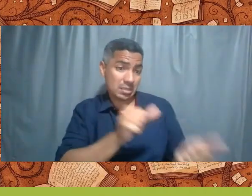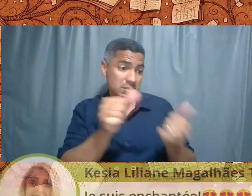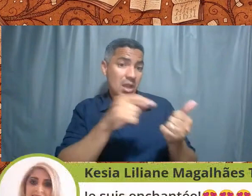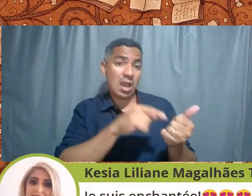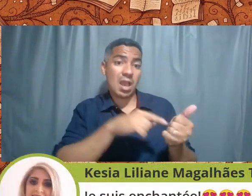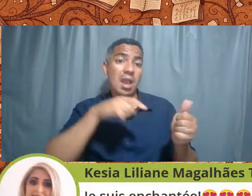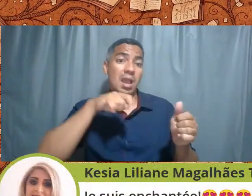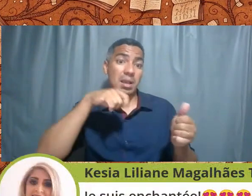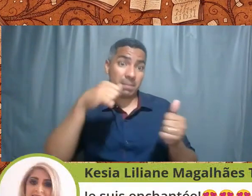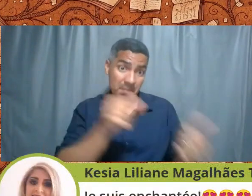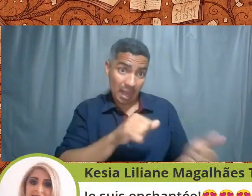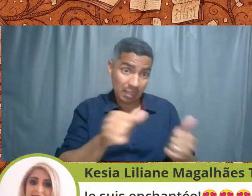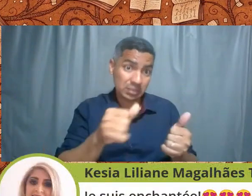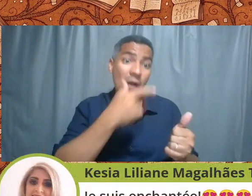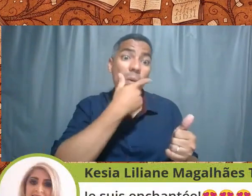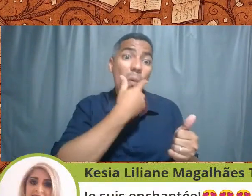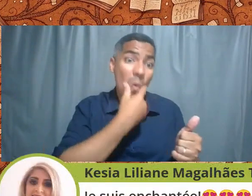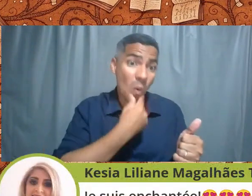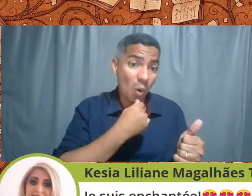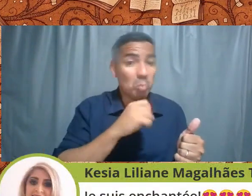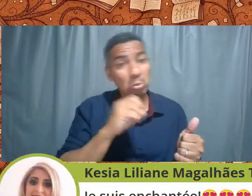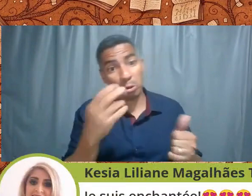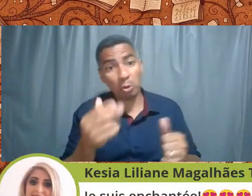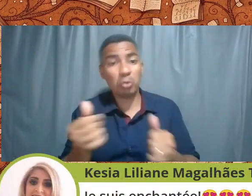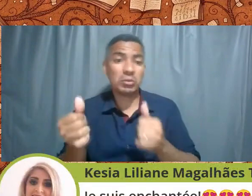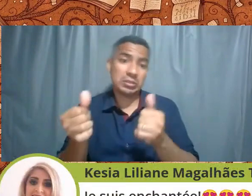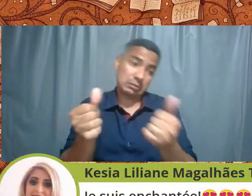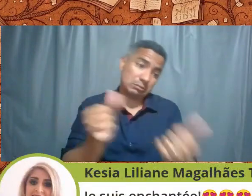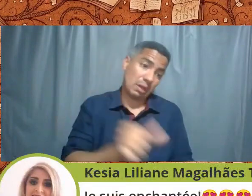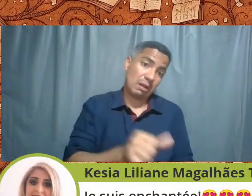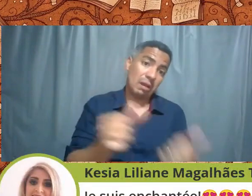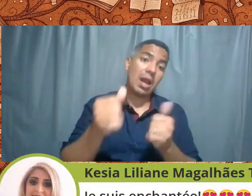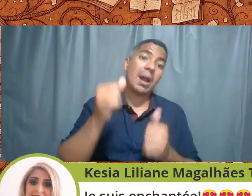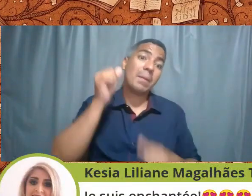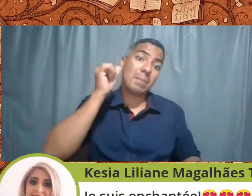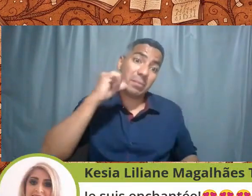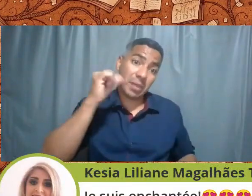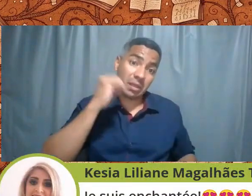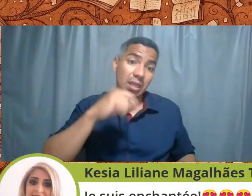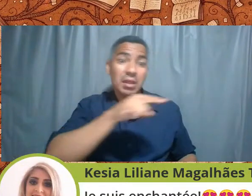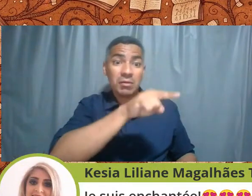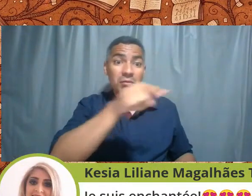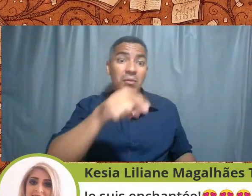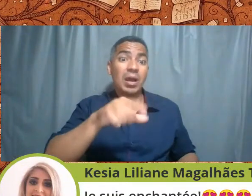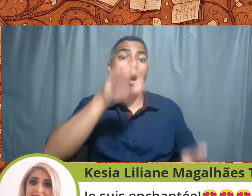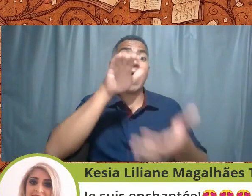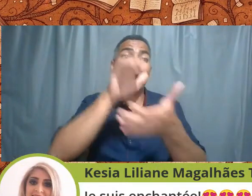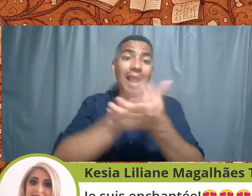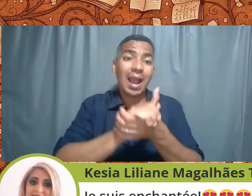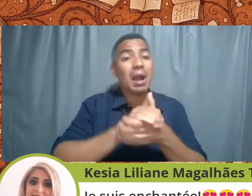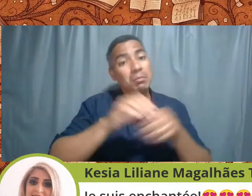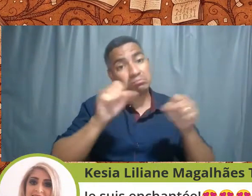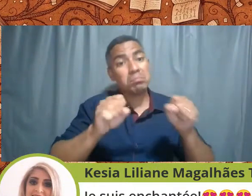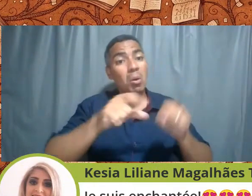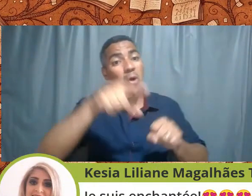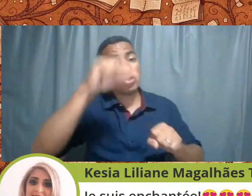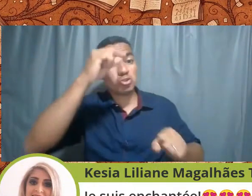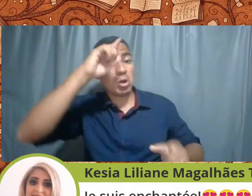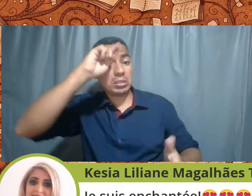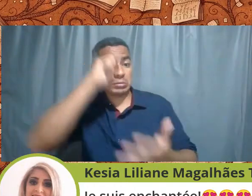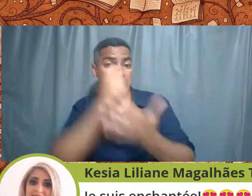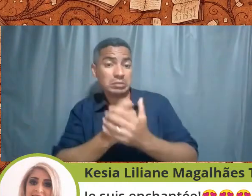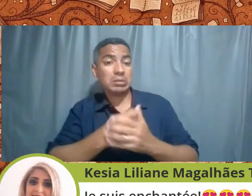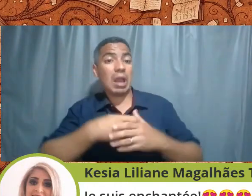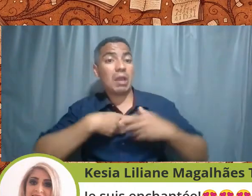a sua condição de menino. Se você fosse considerada menino, você poderia se assumir